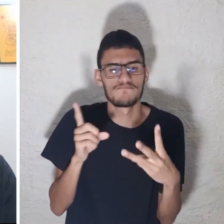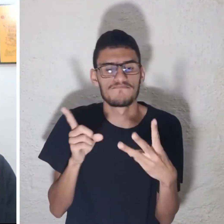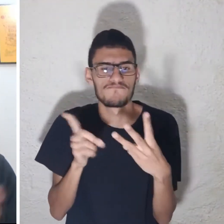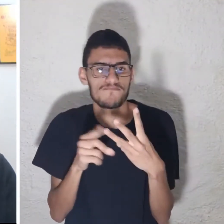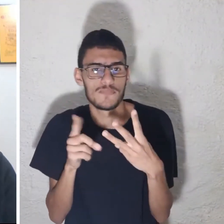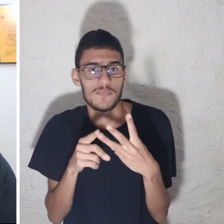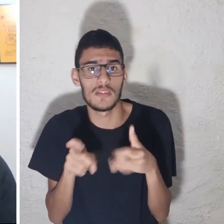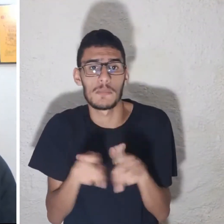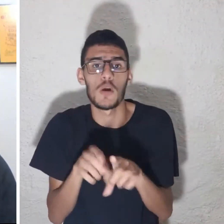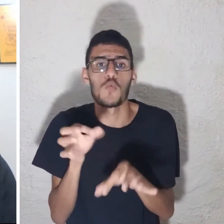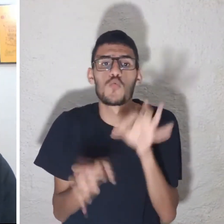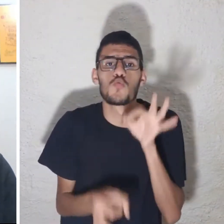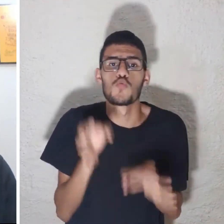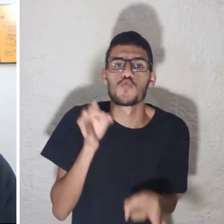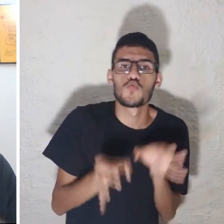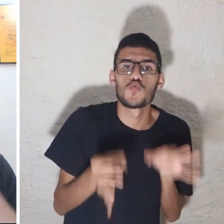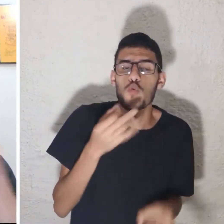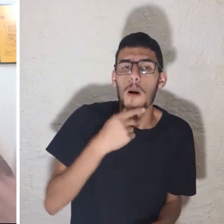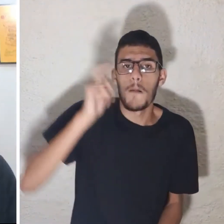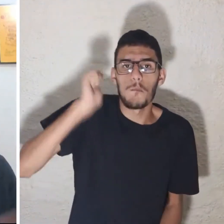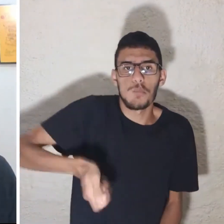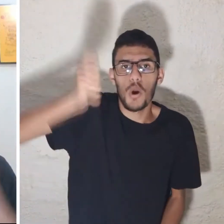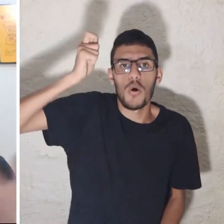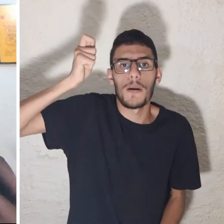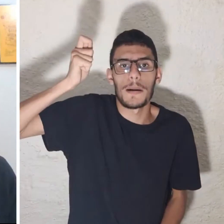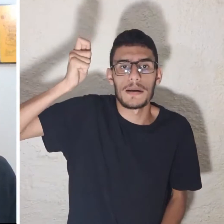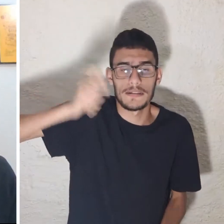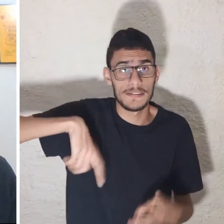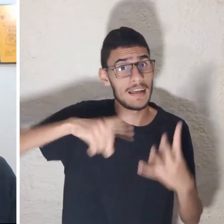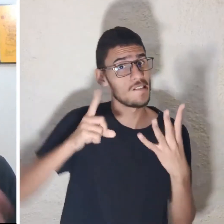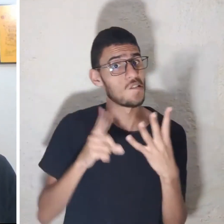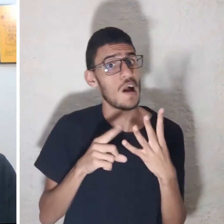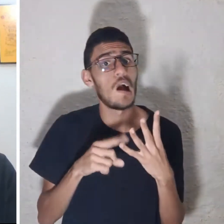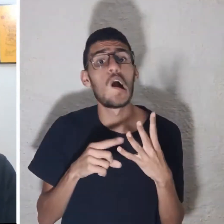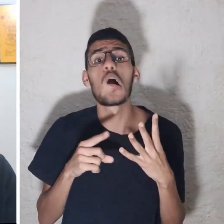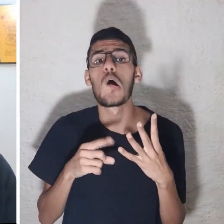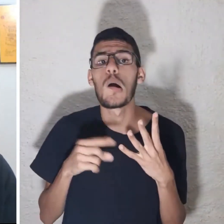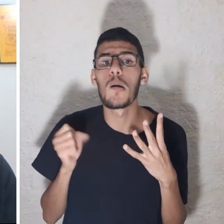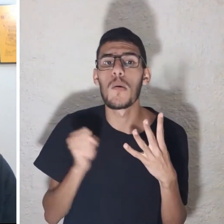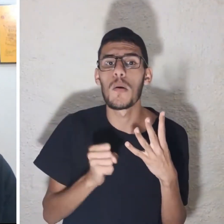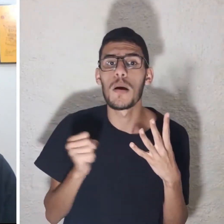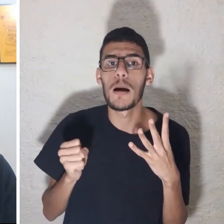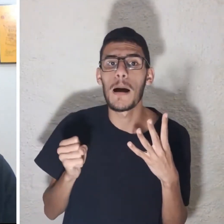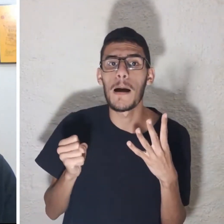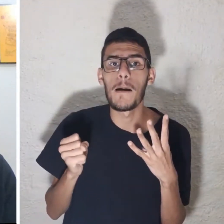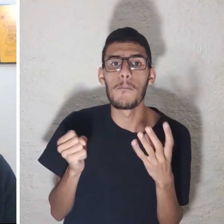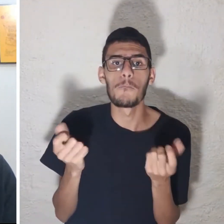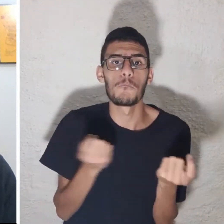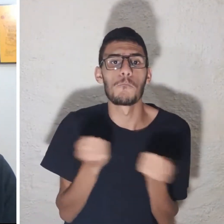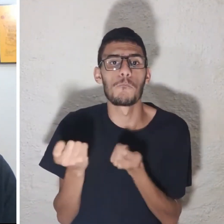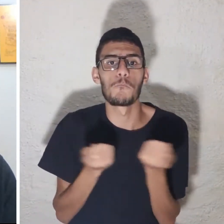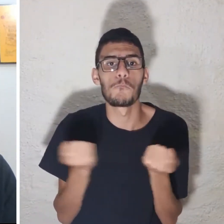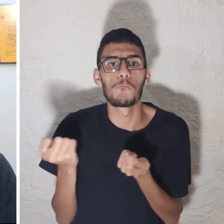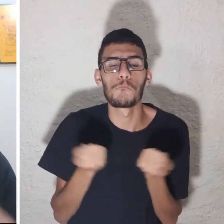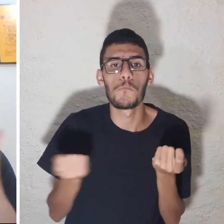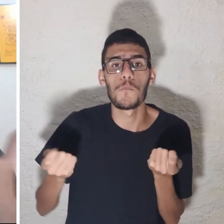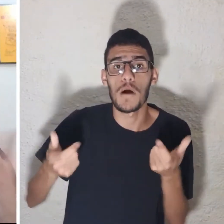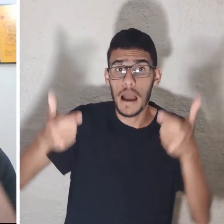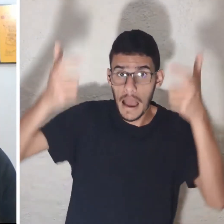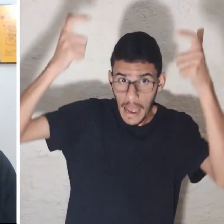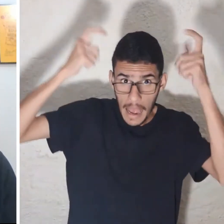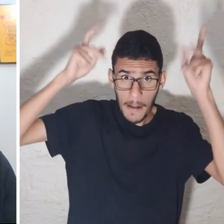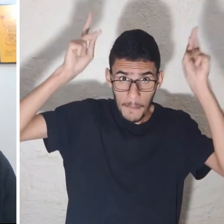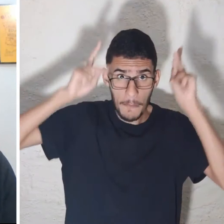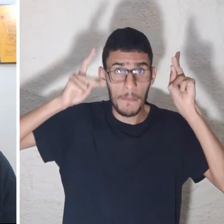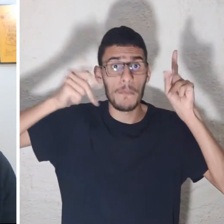não. E a gente tem poder judiciário, né, os juízes, os tribunais. E o quarto poder que foi criado é o poder moderador, que era o